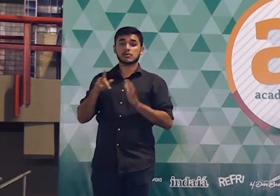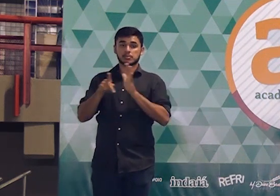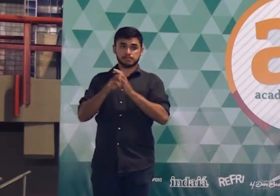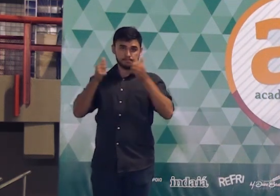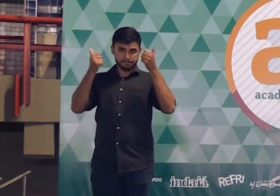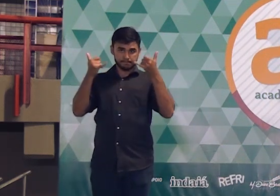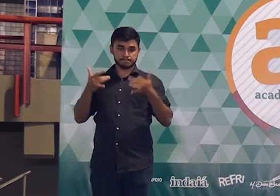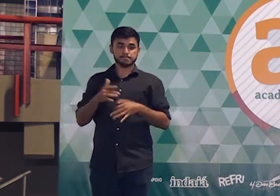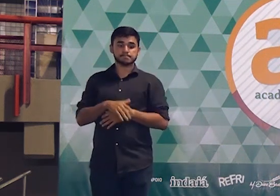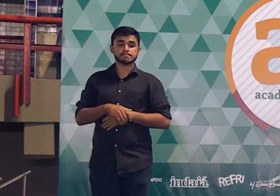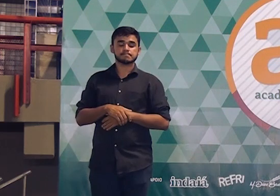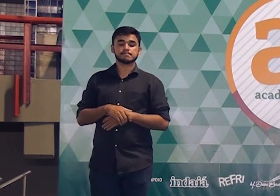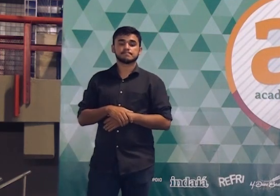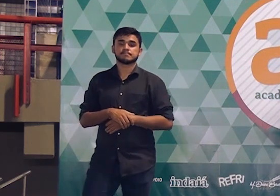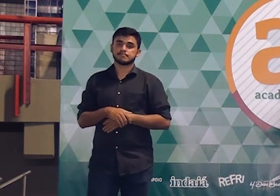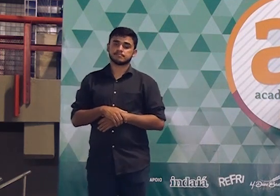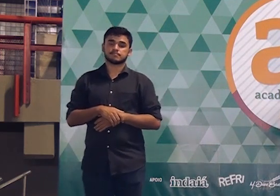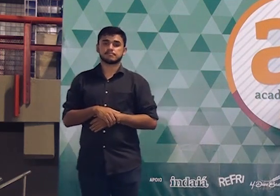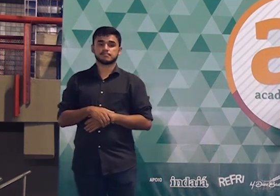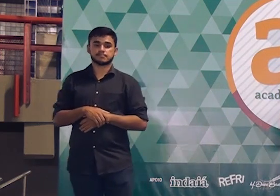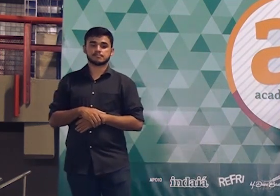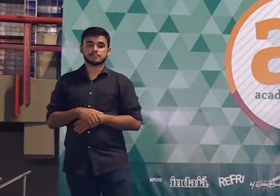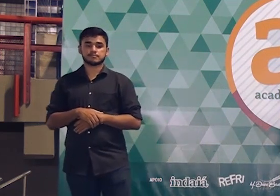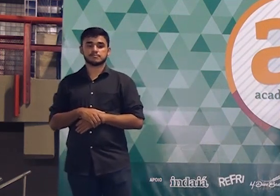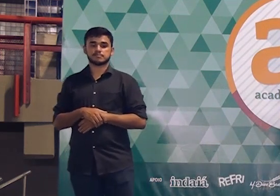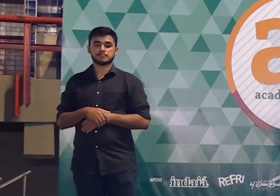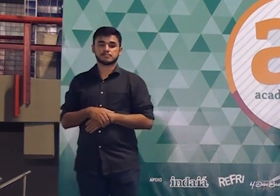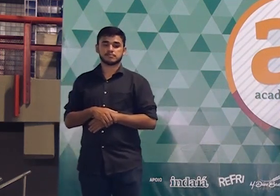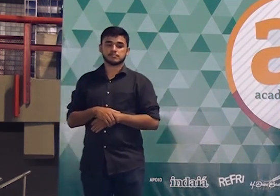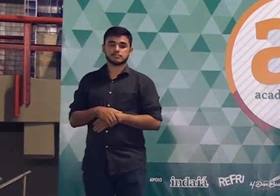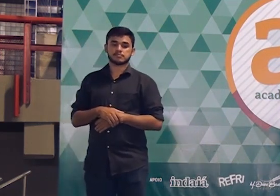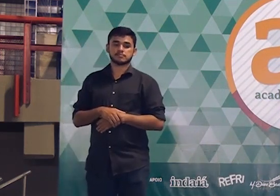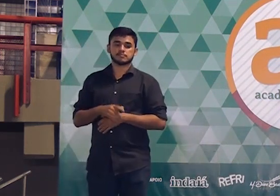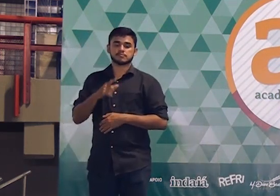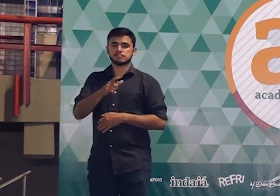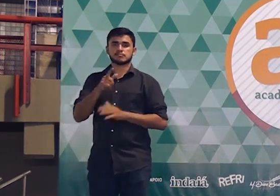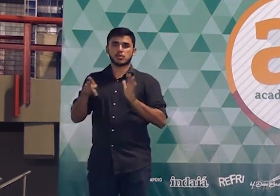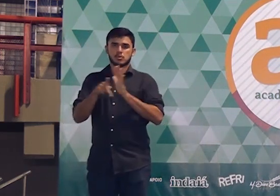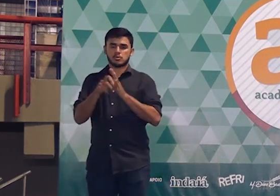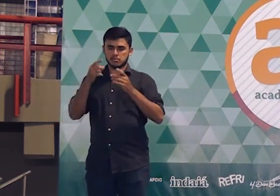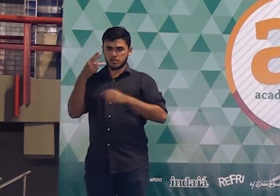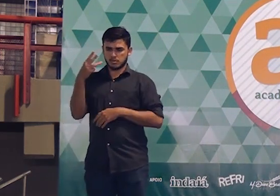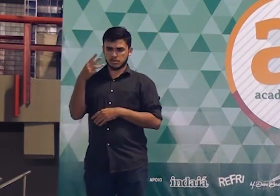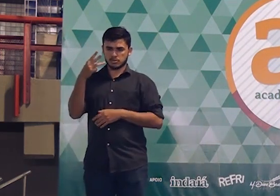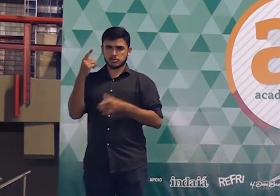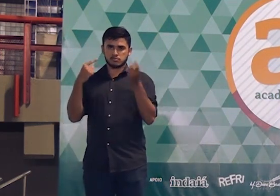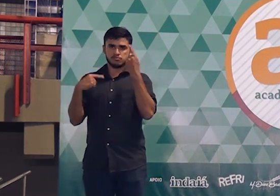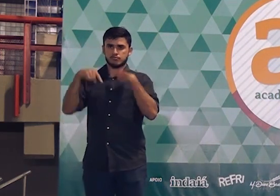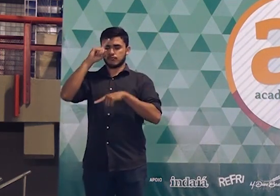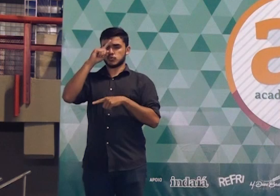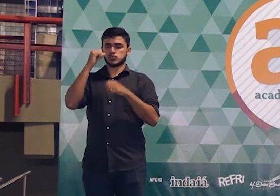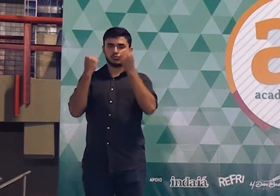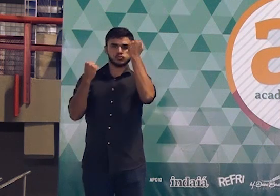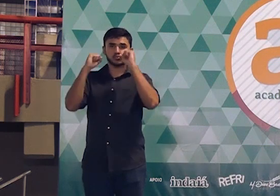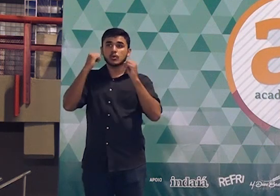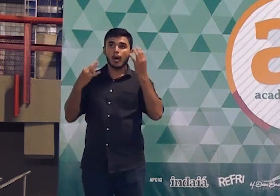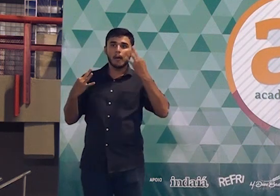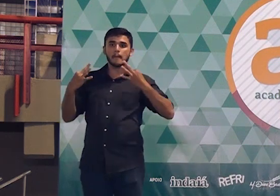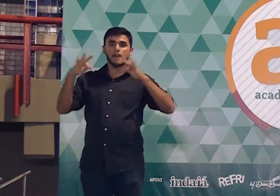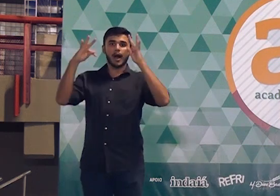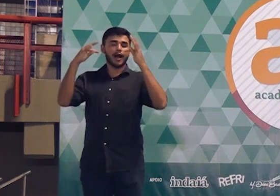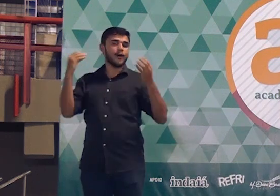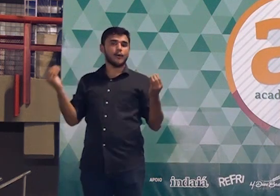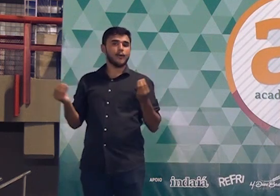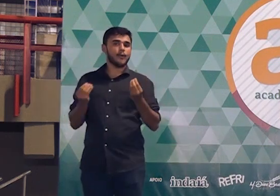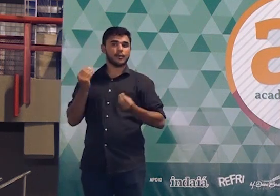entender? Beleza? Tranquilo. Trigueiro, terceira Revolução Industrial, todo mundo está vivendo. Todo